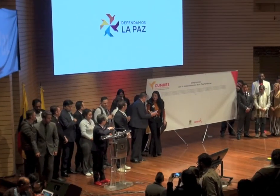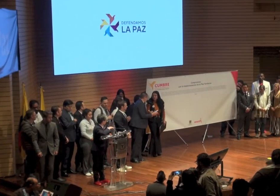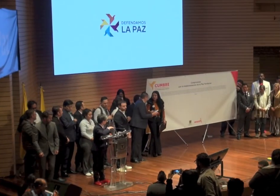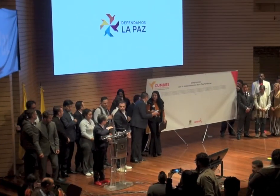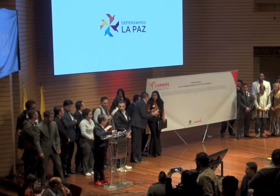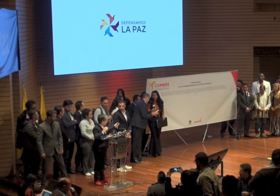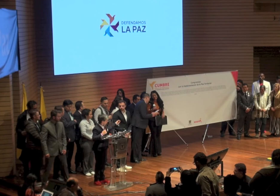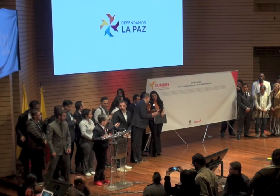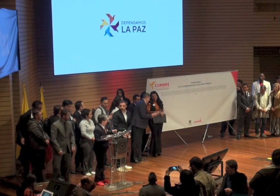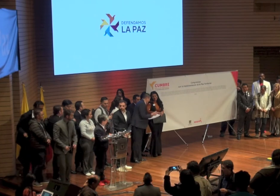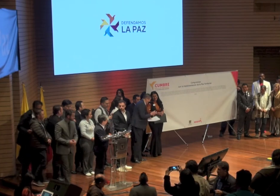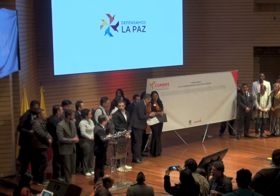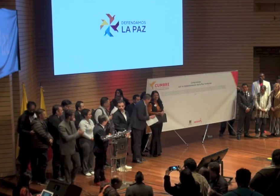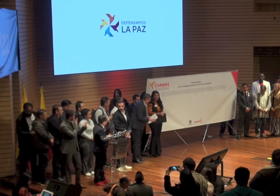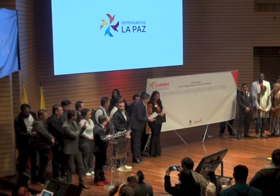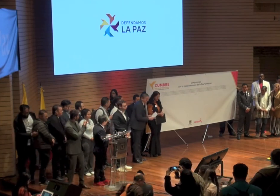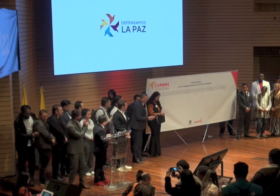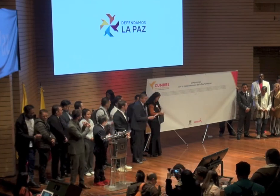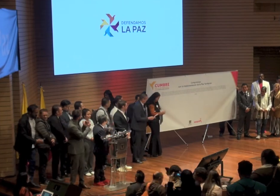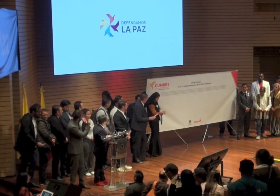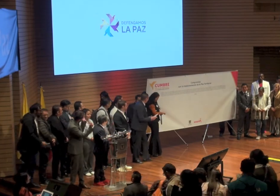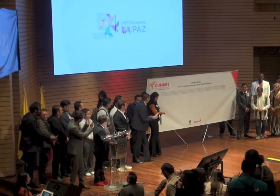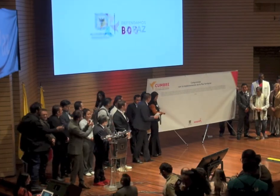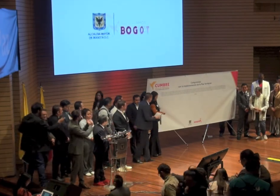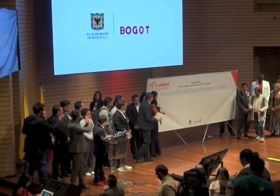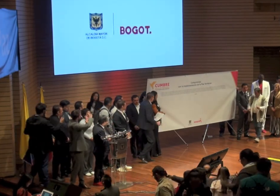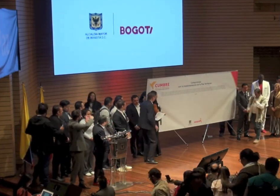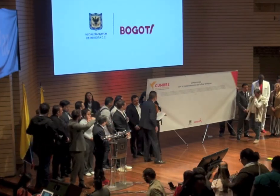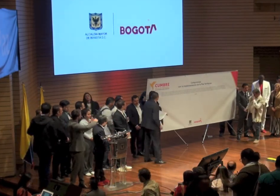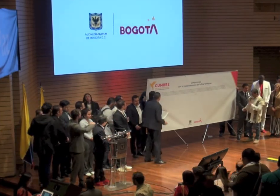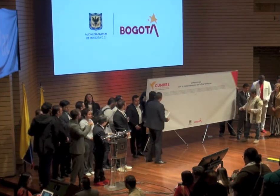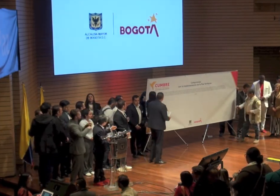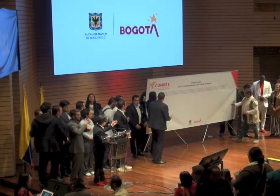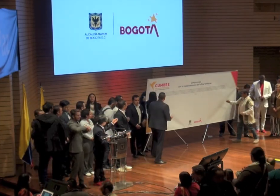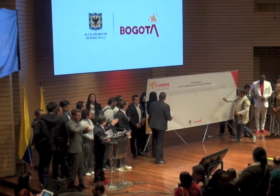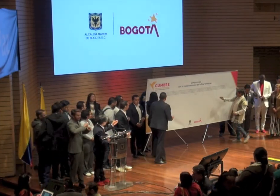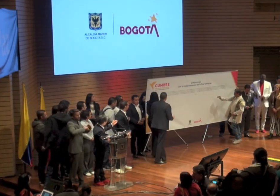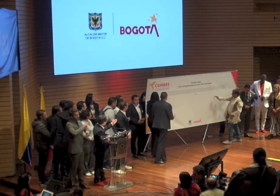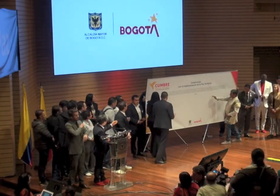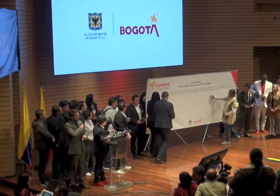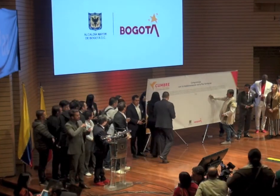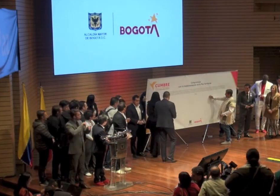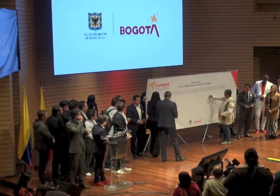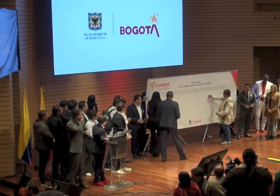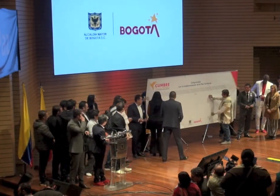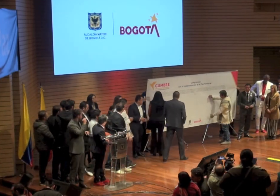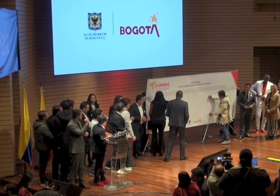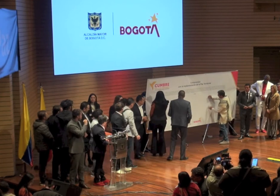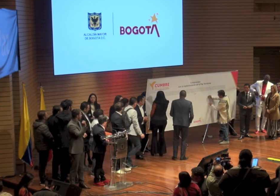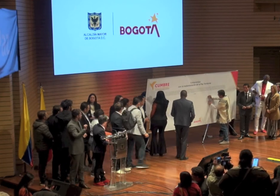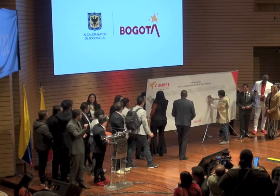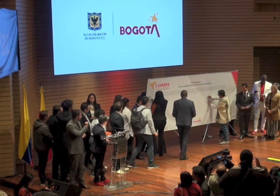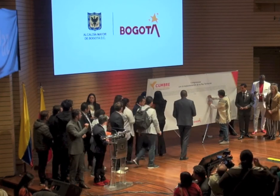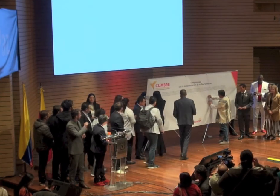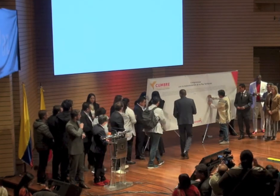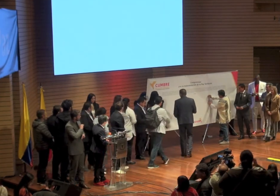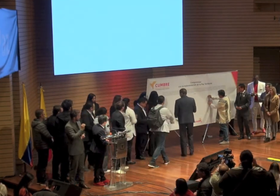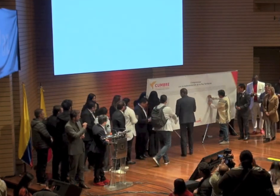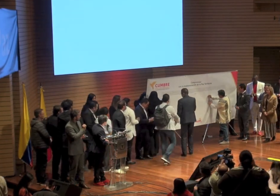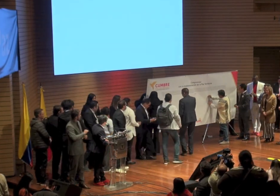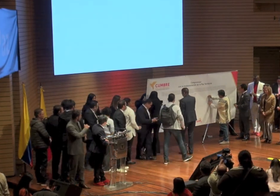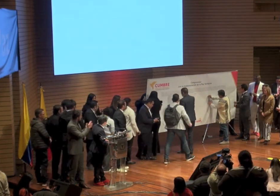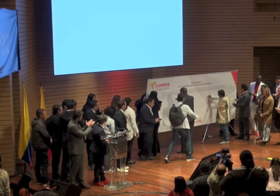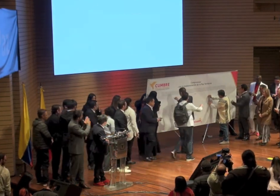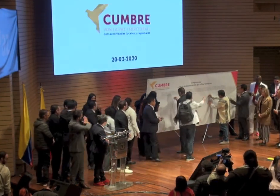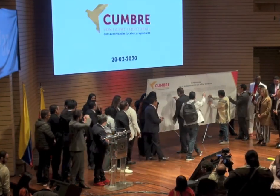Muchas gracias. Les invito a los alcaldes, alcaldesas, delegados de alcaldes, alcaldesas, gobernadores y gobernadoras a que